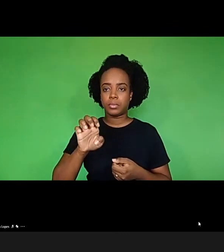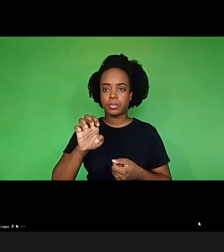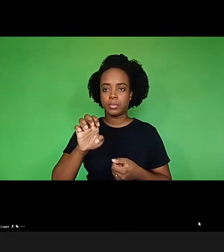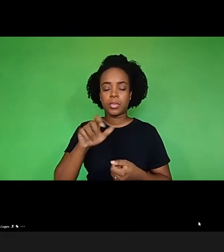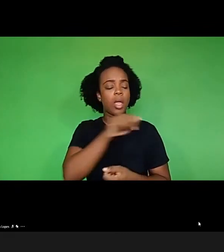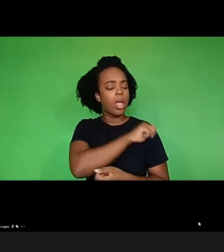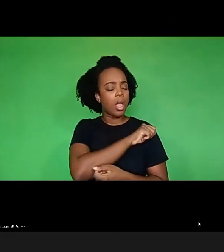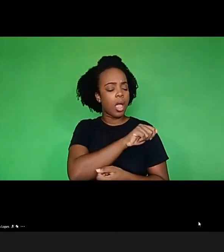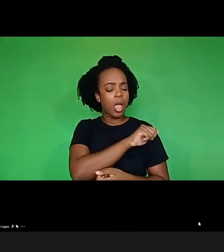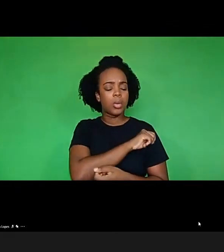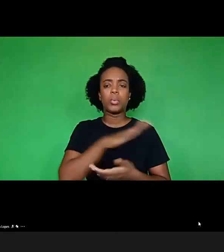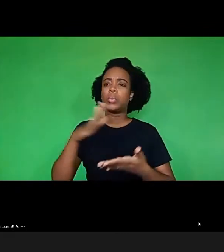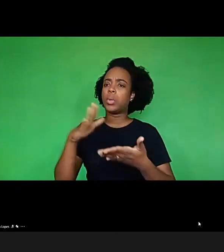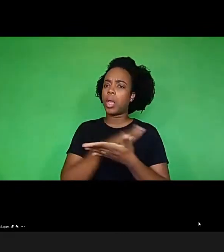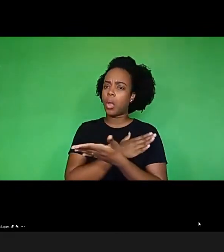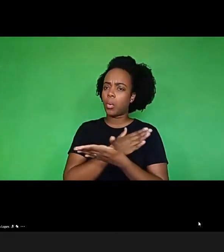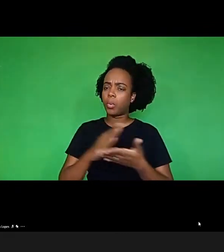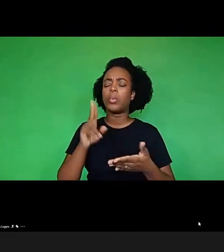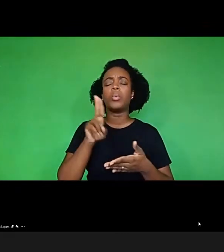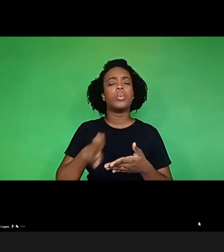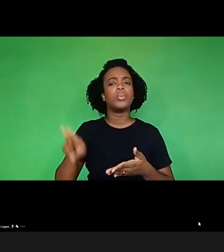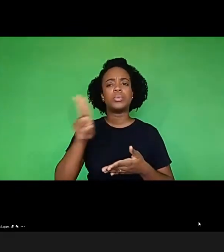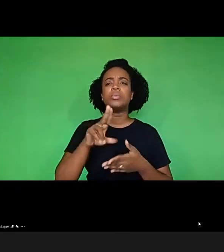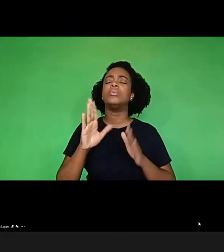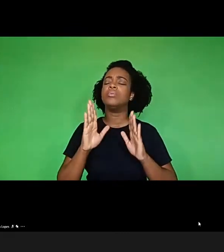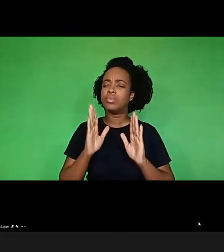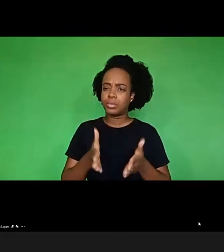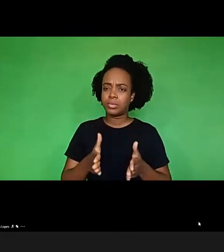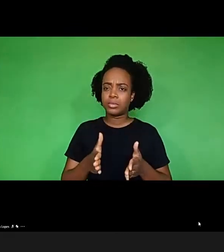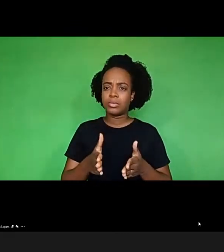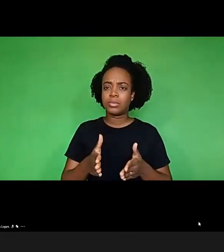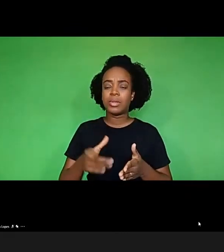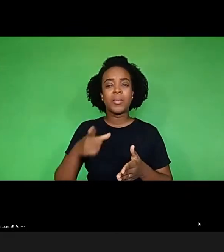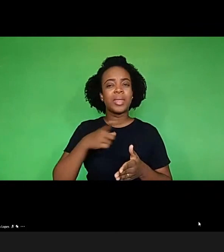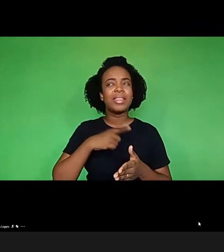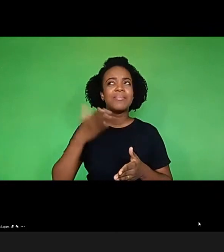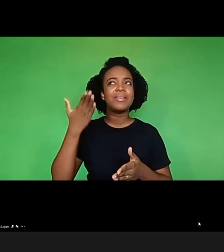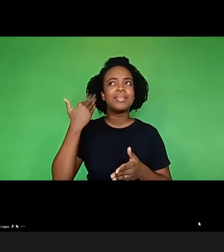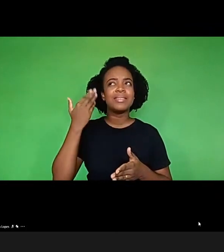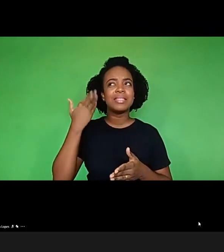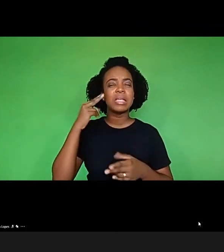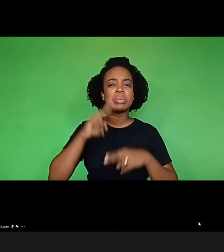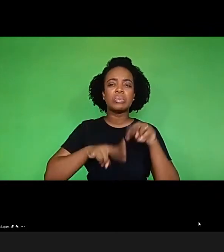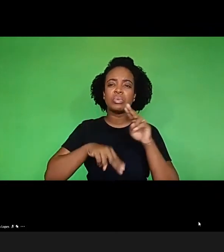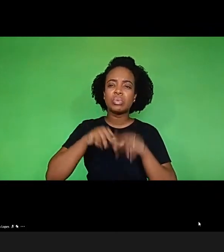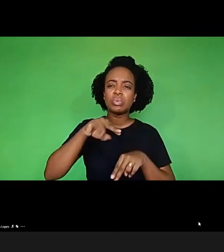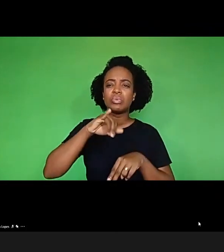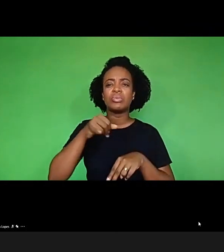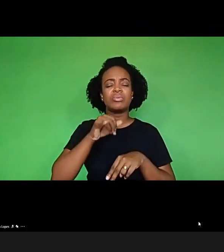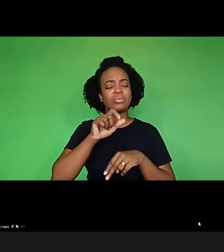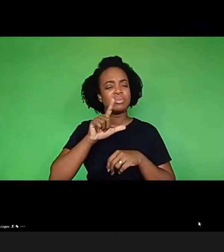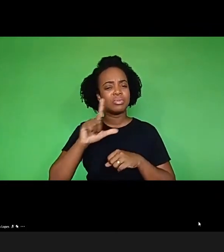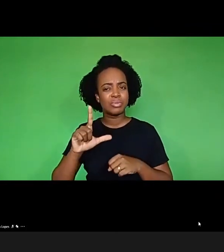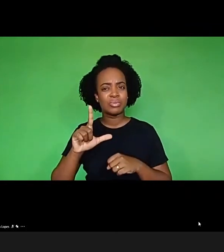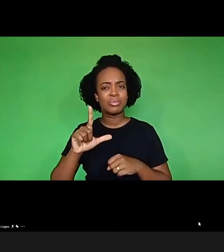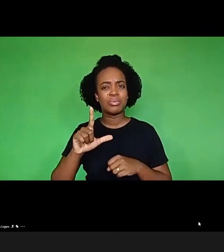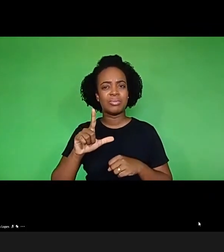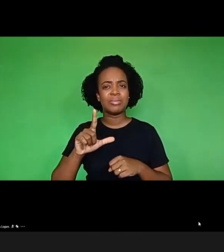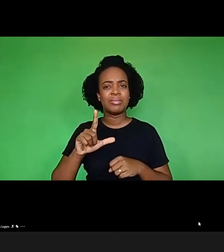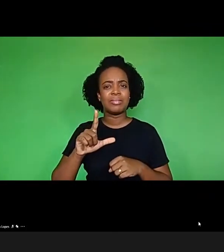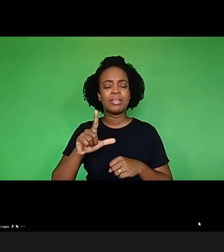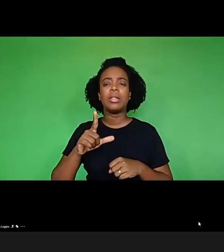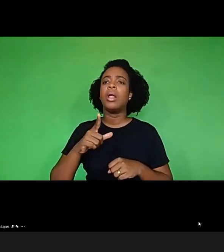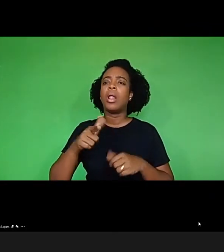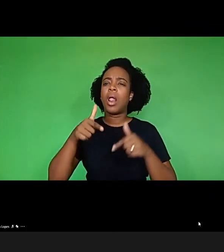porque fizeram um curso lá nas férias, em junho, julho, eu não lembro exatamente, mas tinha a ver com língua